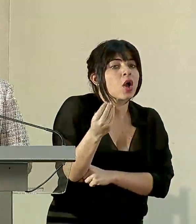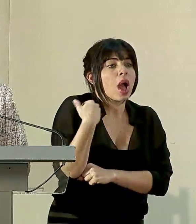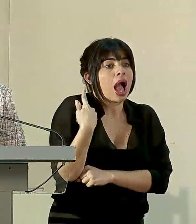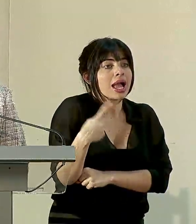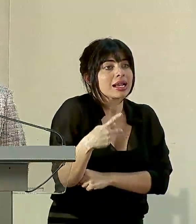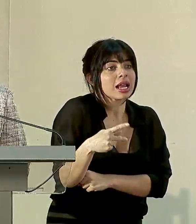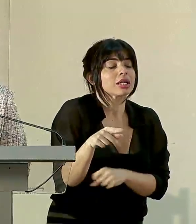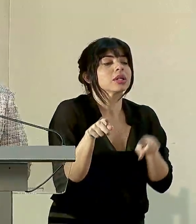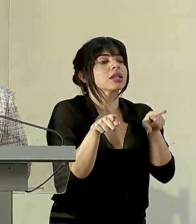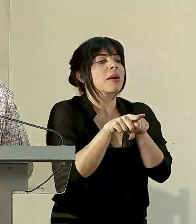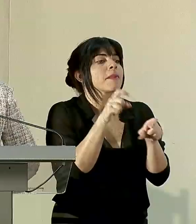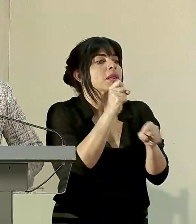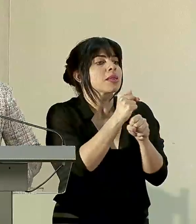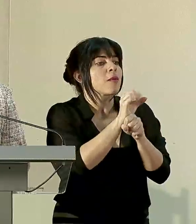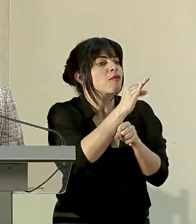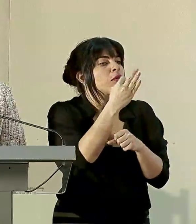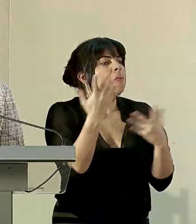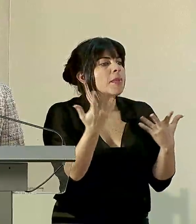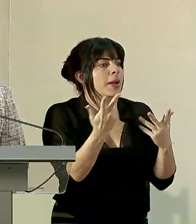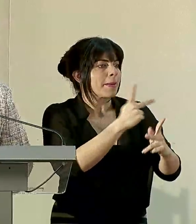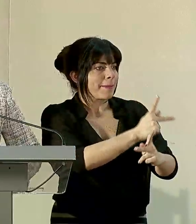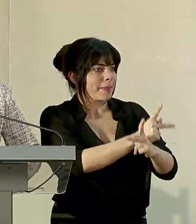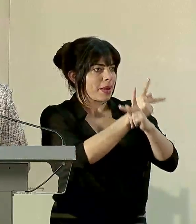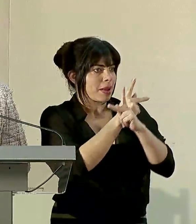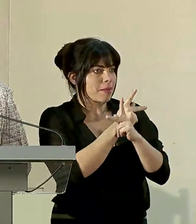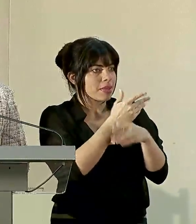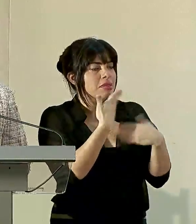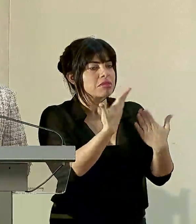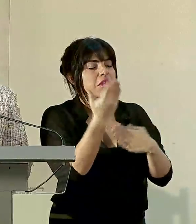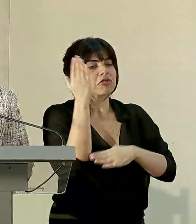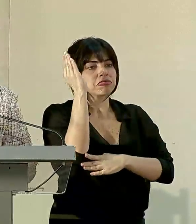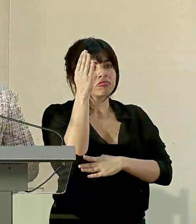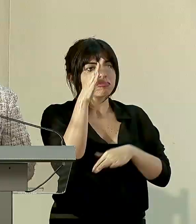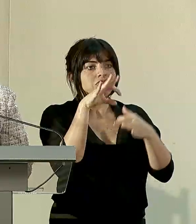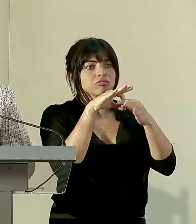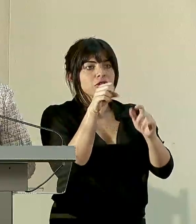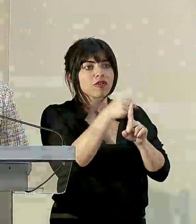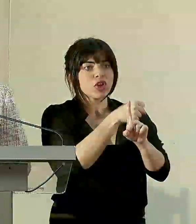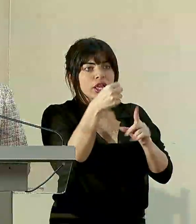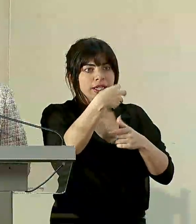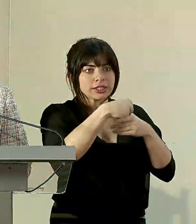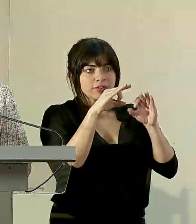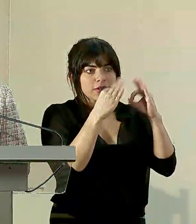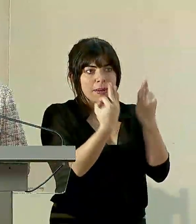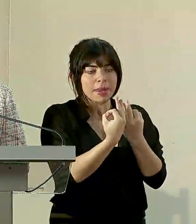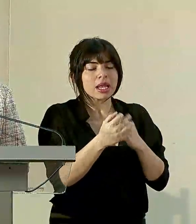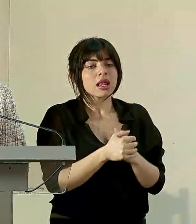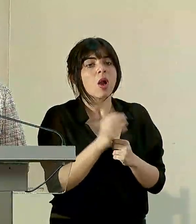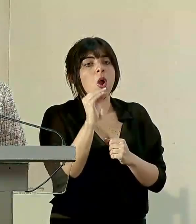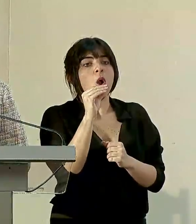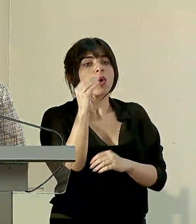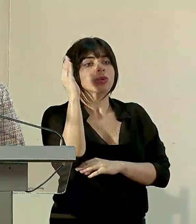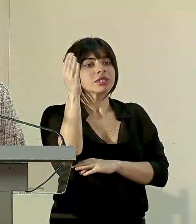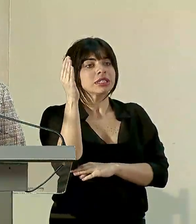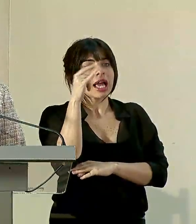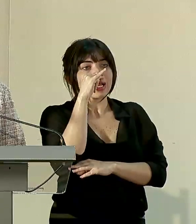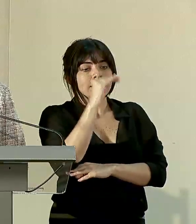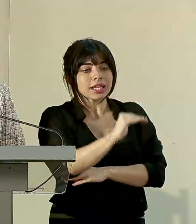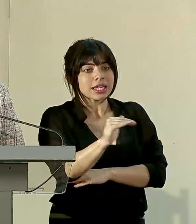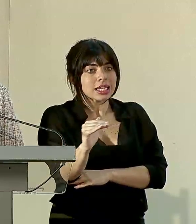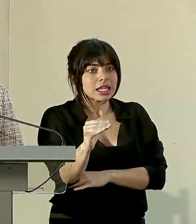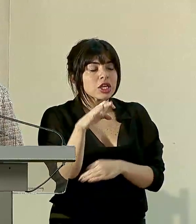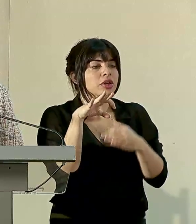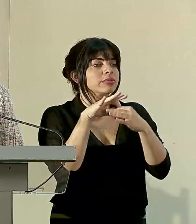para trabajar también preventivamente con charlas de violencia intrafamiliar, con charlas a los niños,